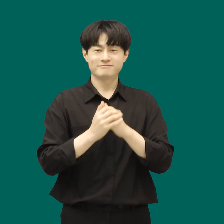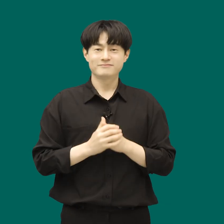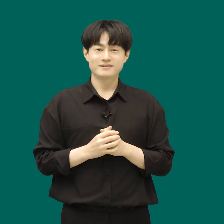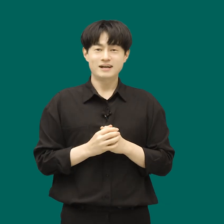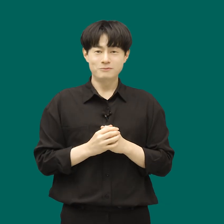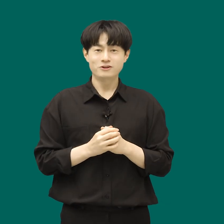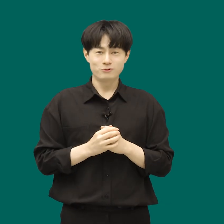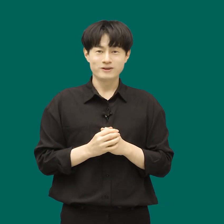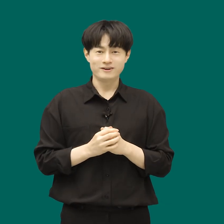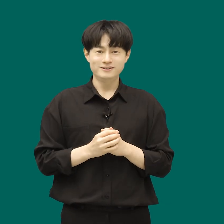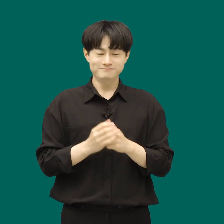한 번 더 해볼게요.